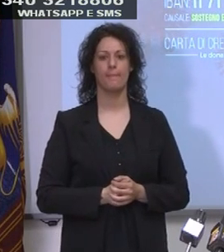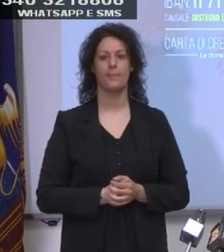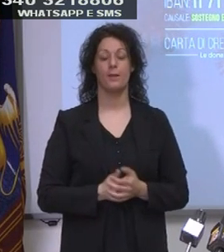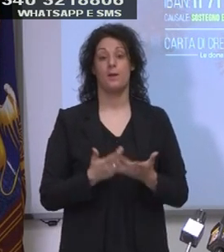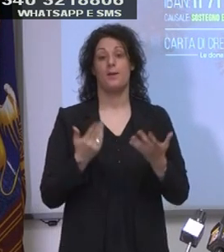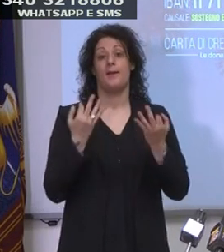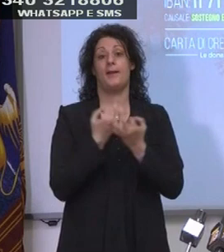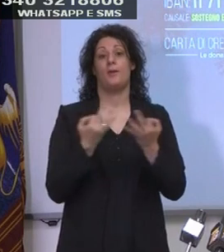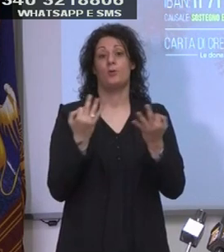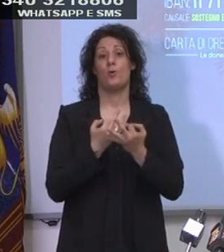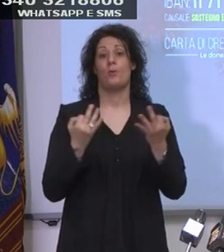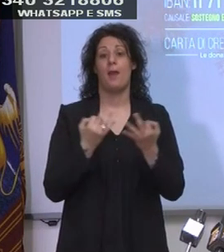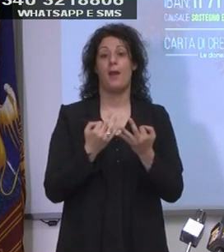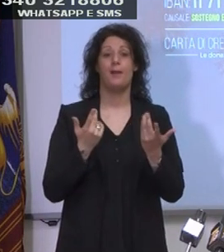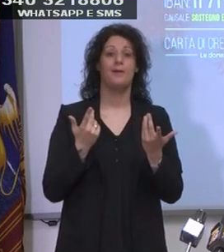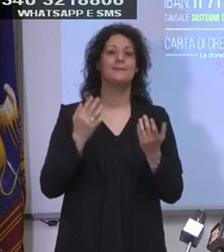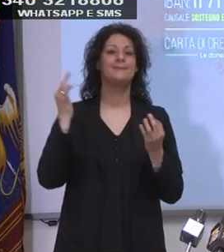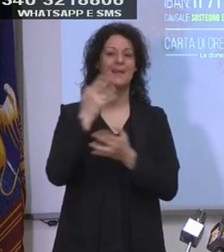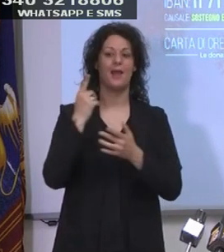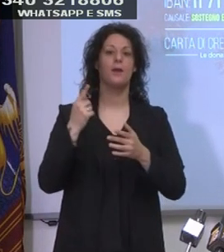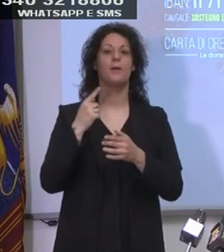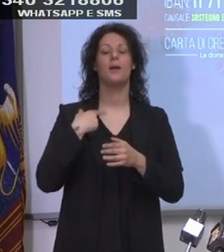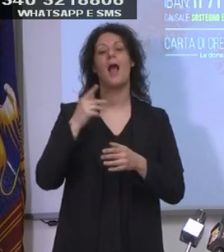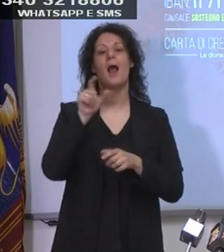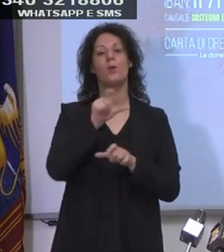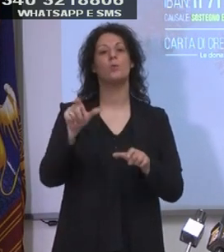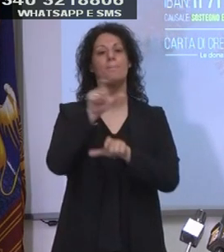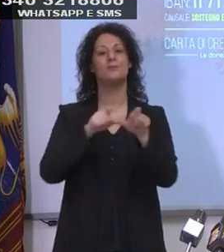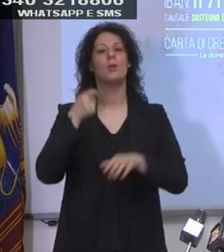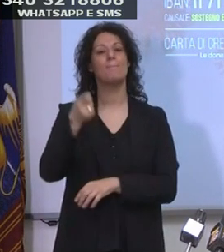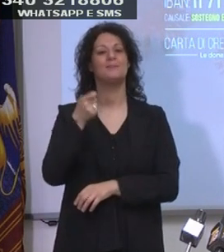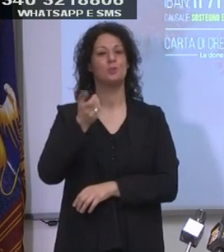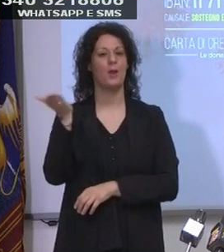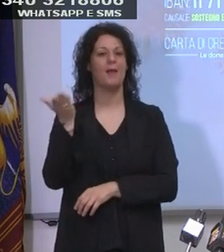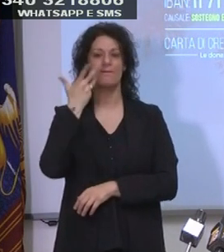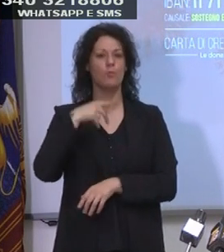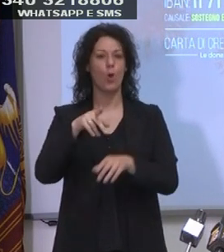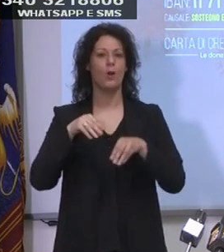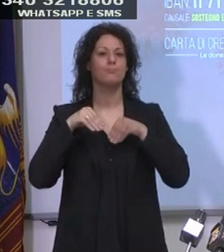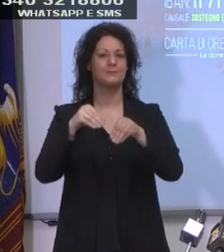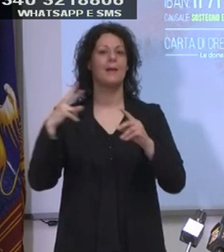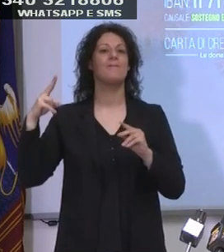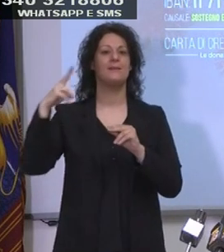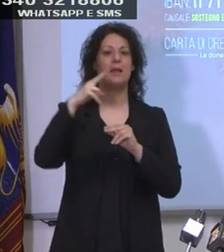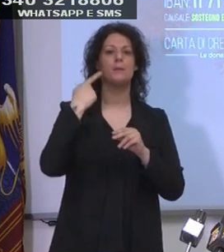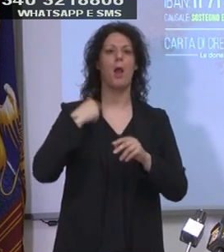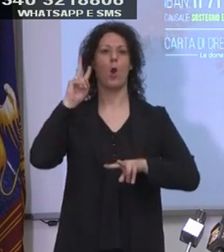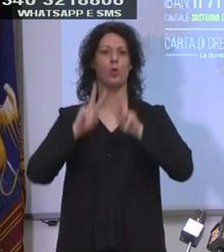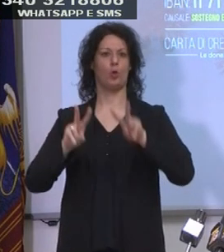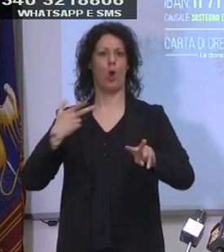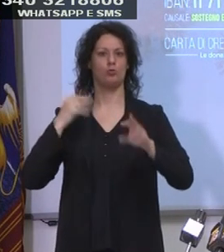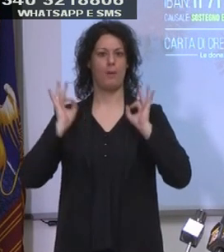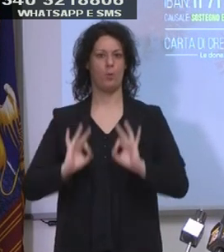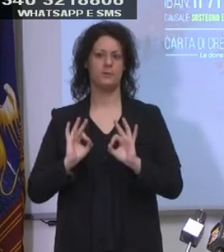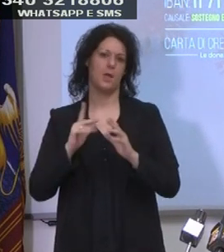durante i controlli pensionati che stanno vendemmiando, finisce che nessuno poi si presenta più nei vigneti a raccogliere, no? Anche se vuoi